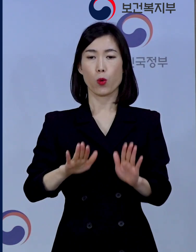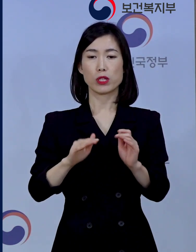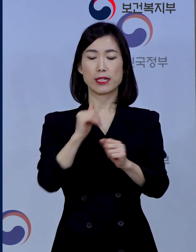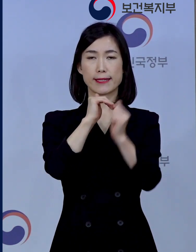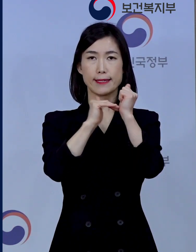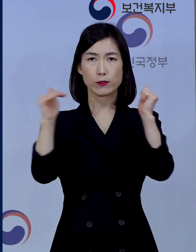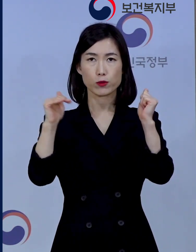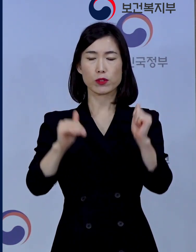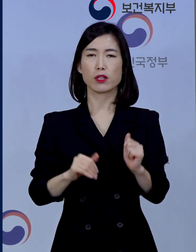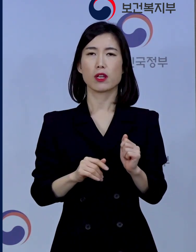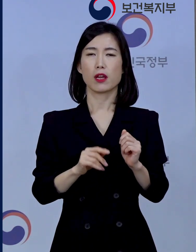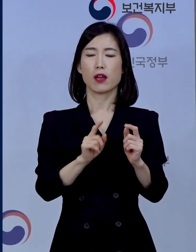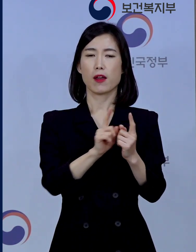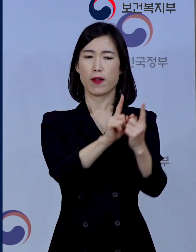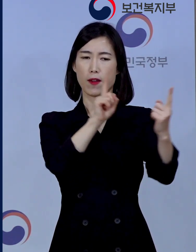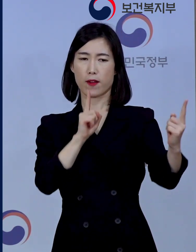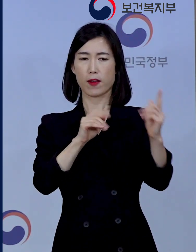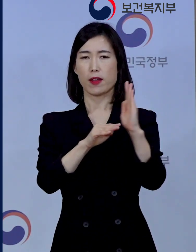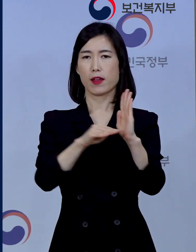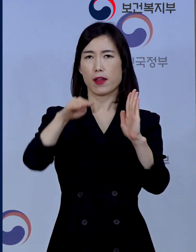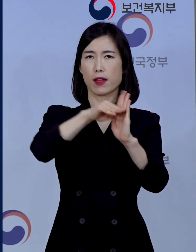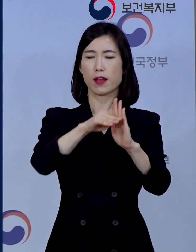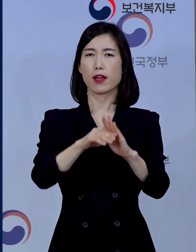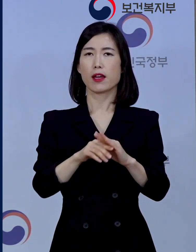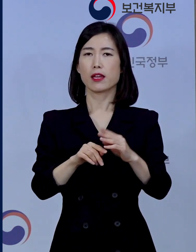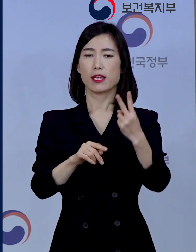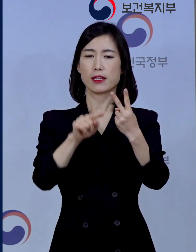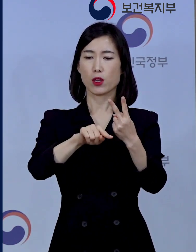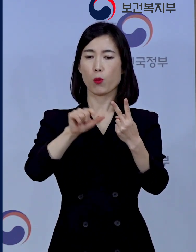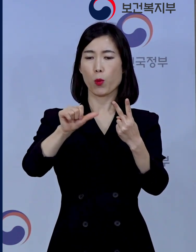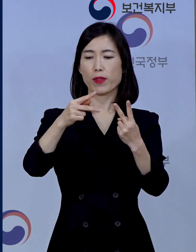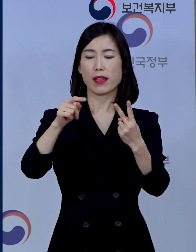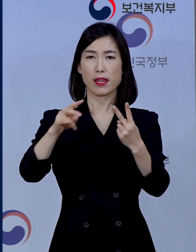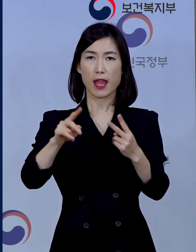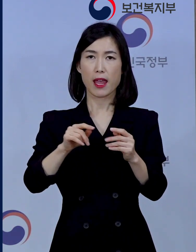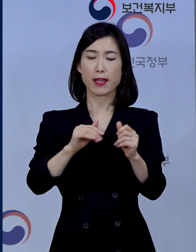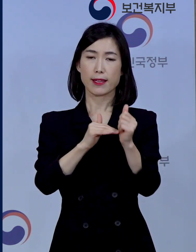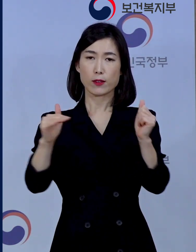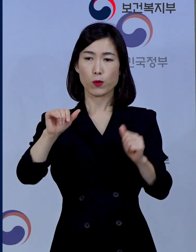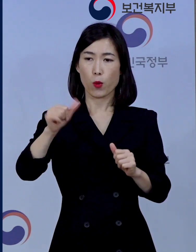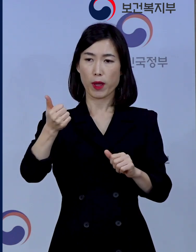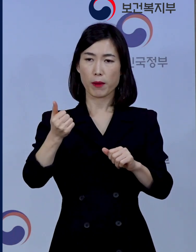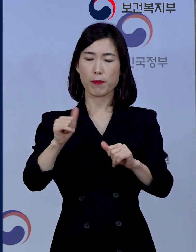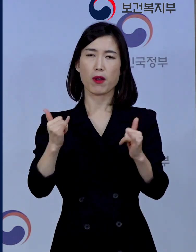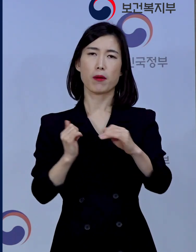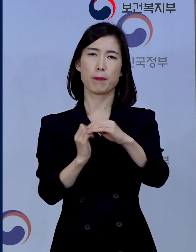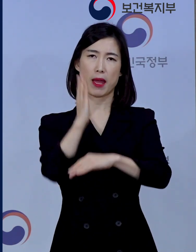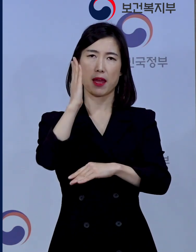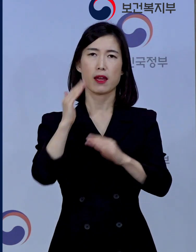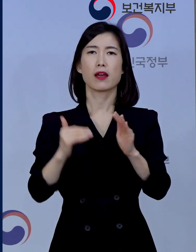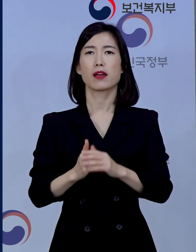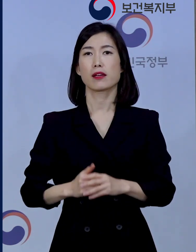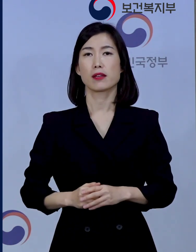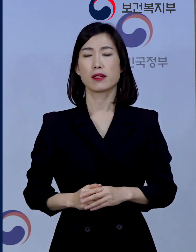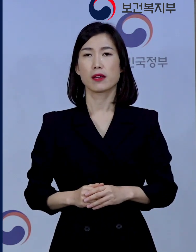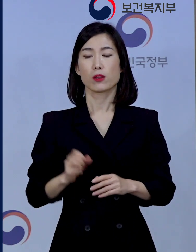기점으로 2.5단계 기준의 상한인 주간 하루 평균 500명을 초과하였습니다.